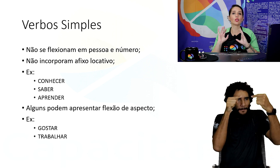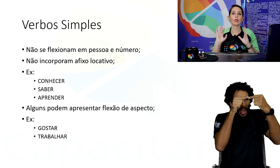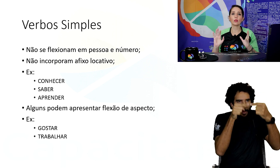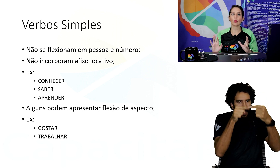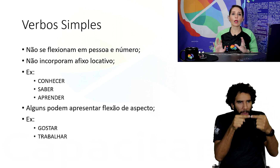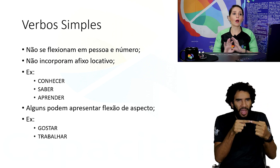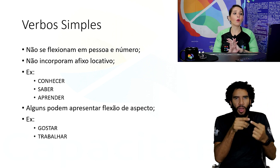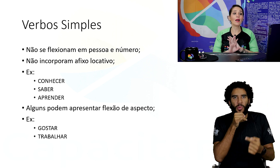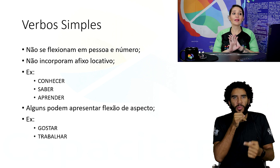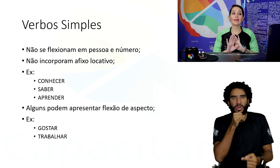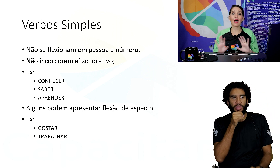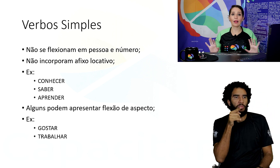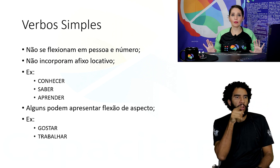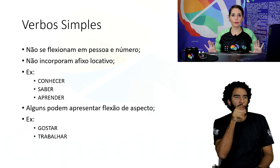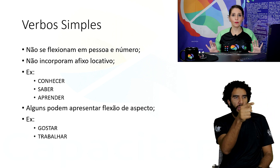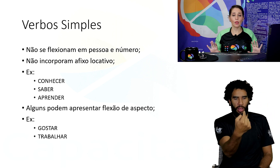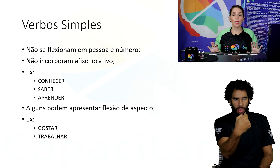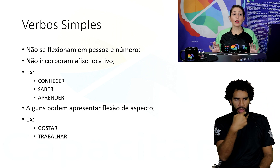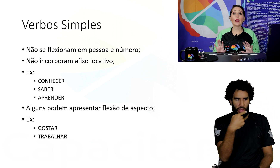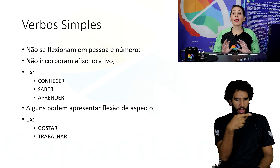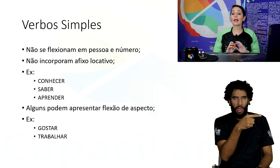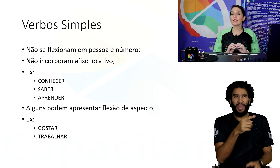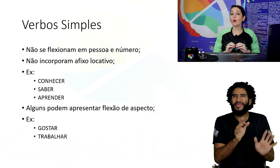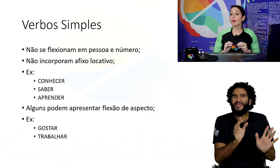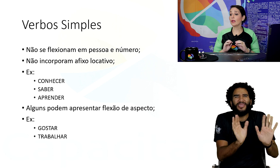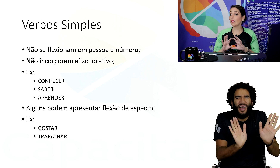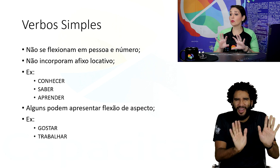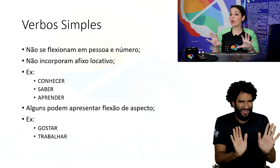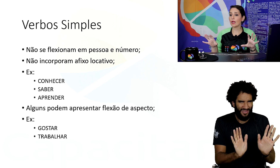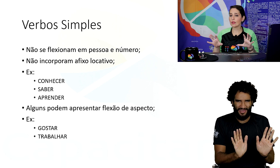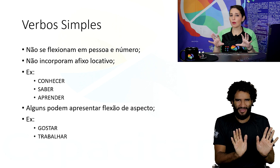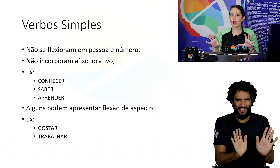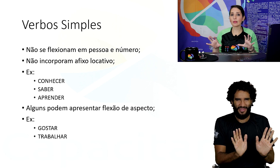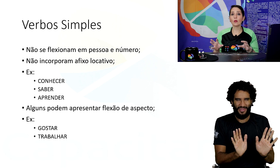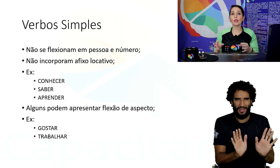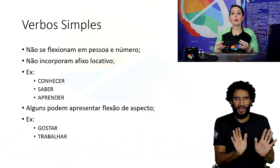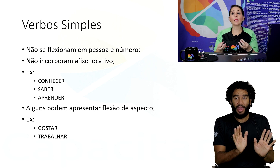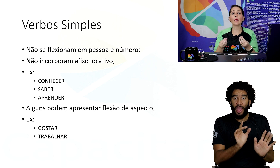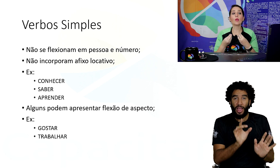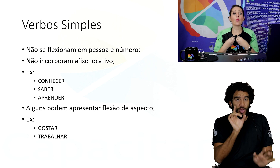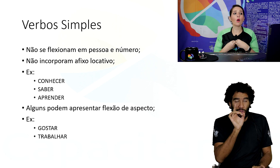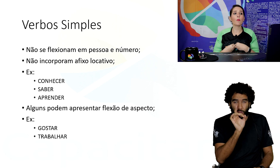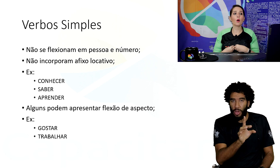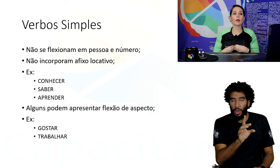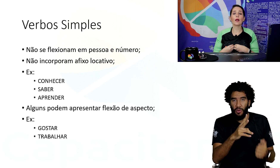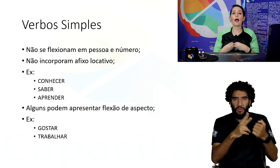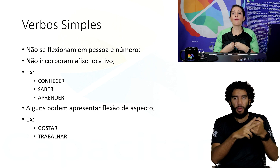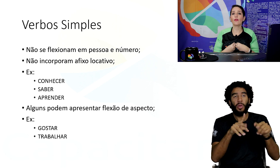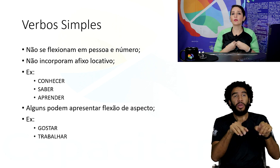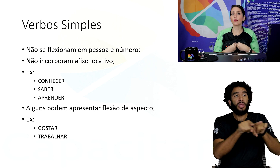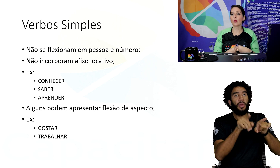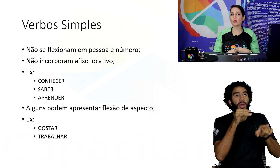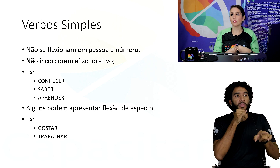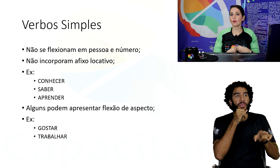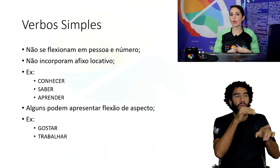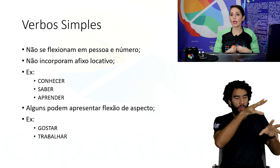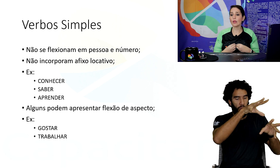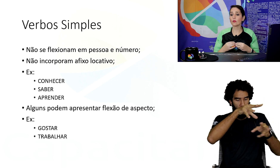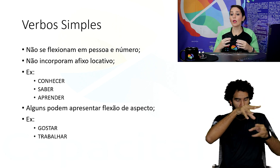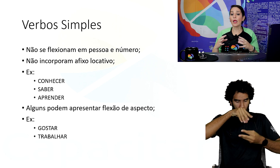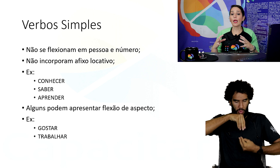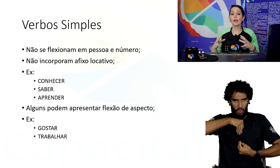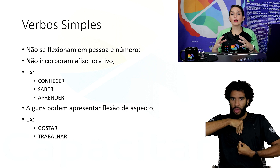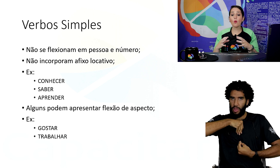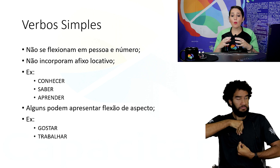movimento direcional, nada. E assim como ele não tem essa marcação, ele também não incorpora afixo locativo. O que é